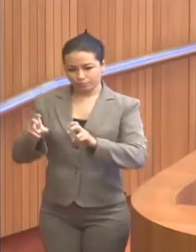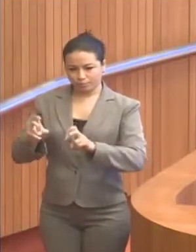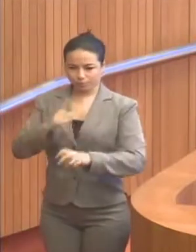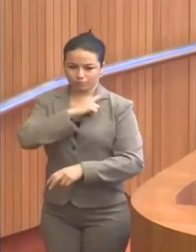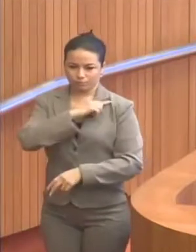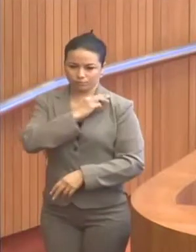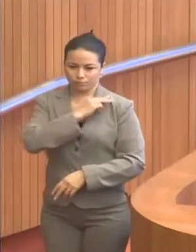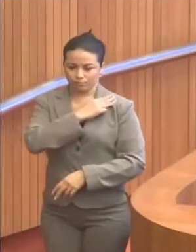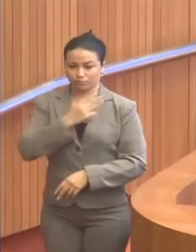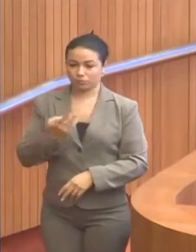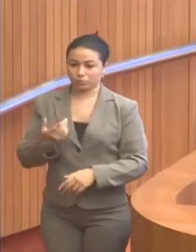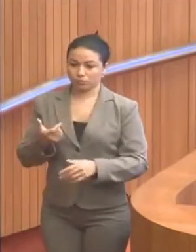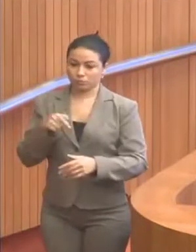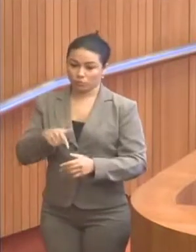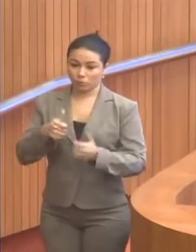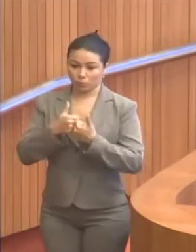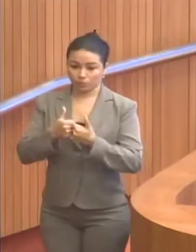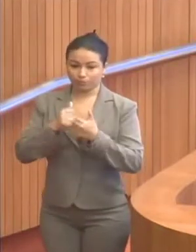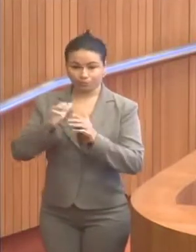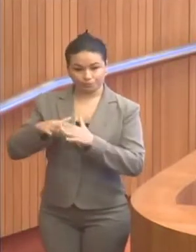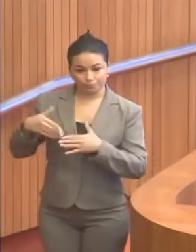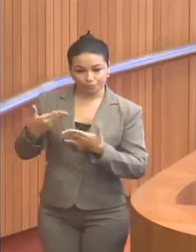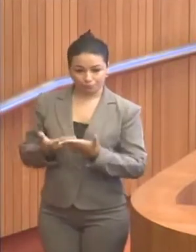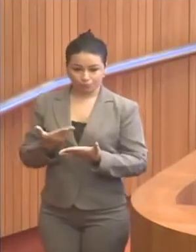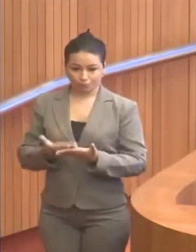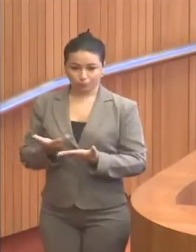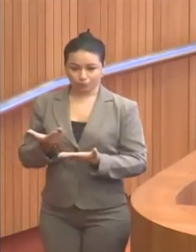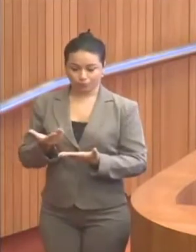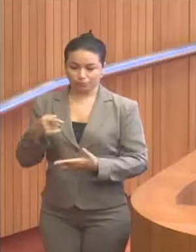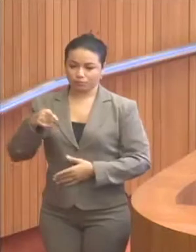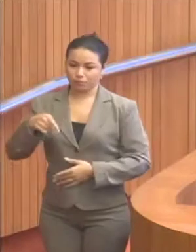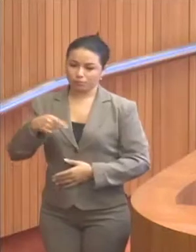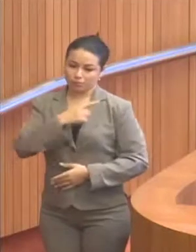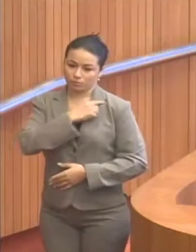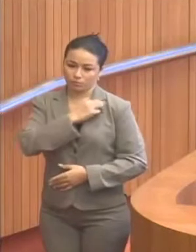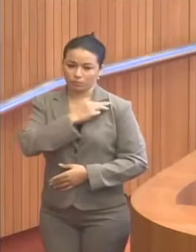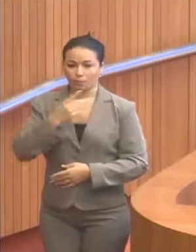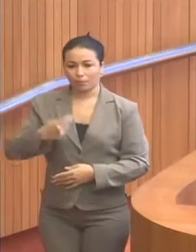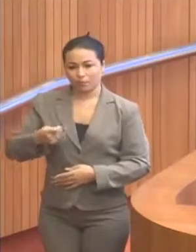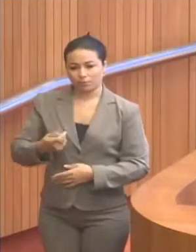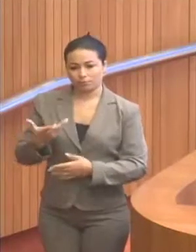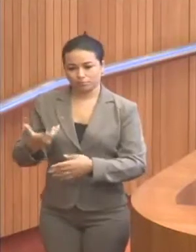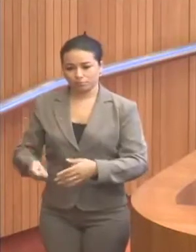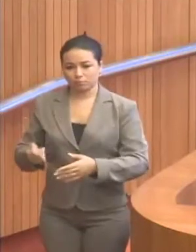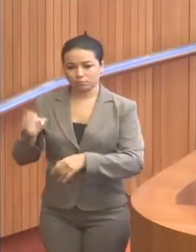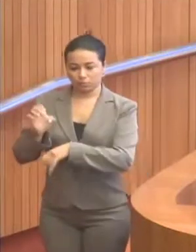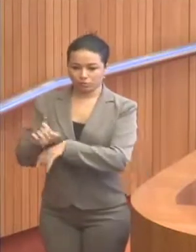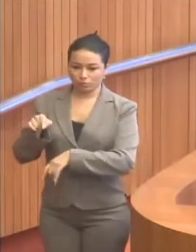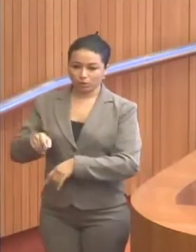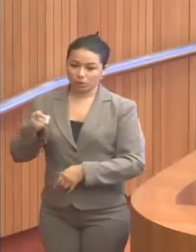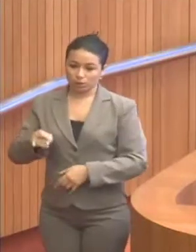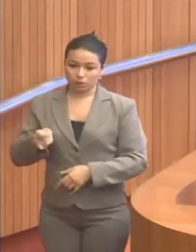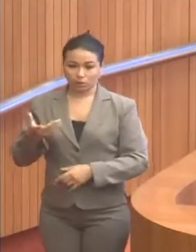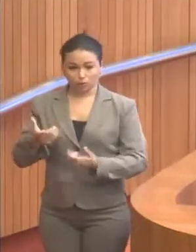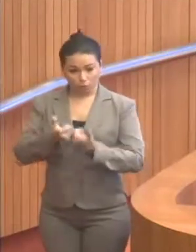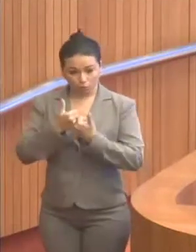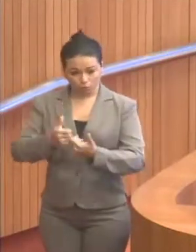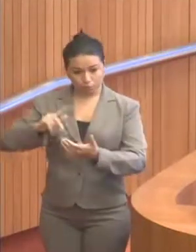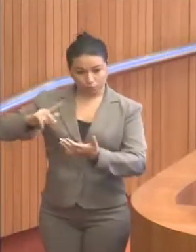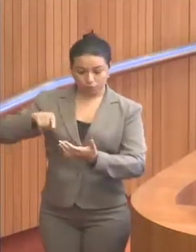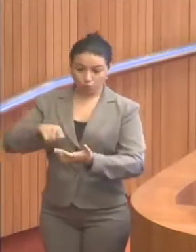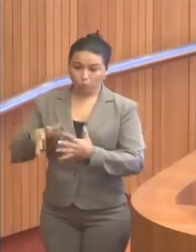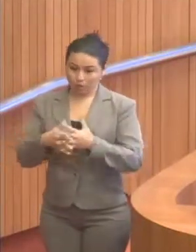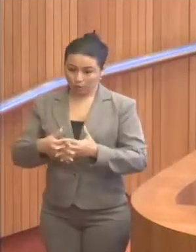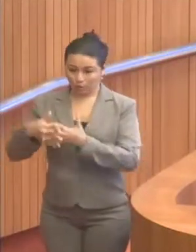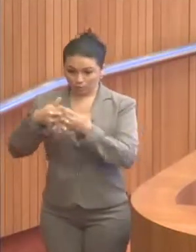médio. Transporte escolar, né, do ensino médio deveria ser assumido pelo Estado. Se o transporte estava errado, no